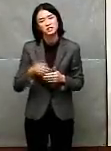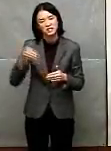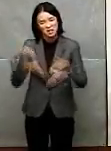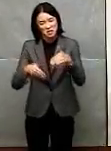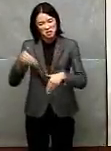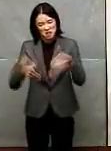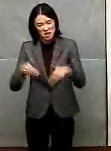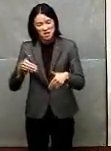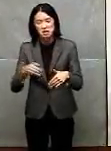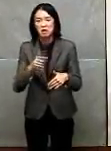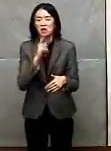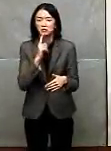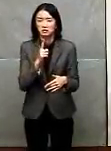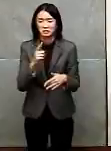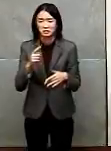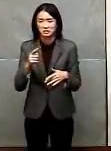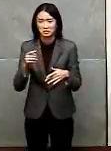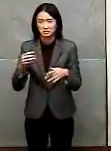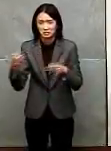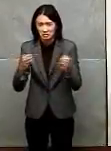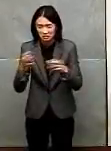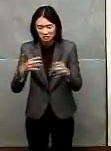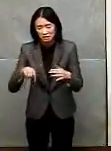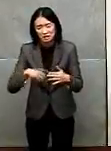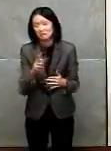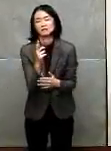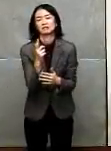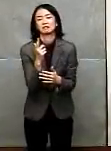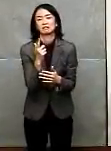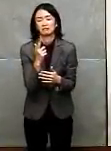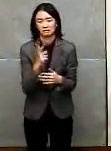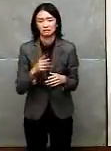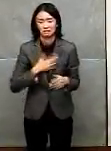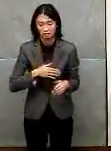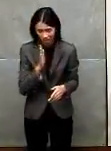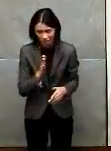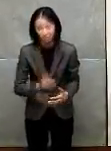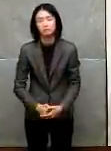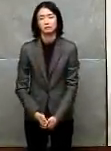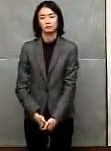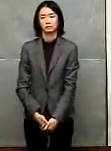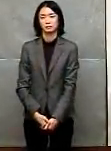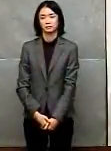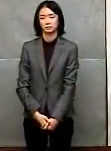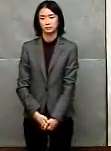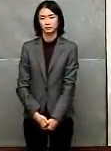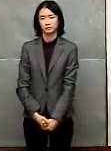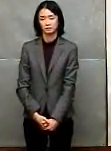選挙という話ではなかったかと思っています。はい、はい、